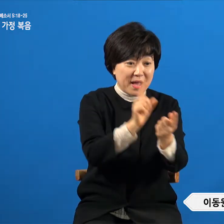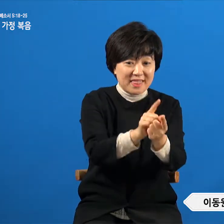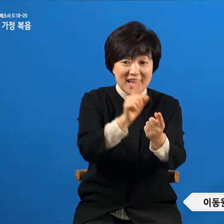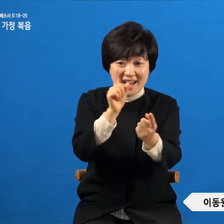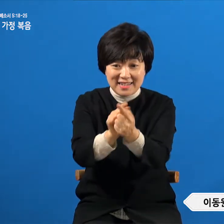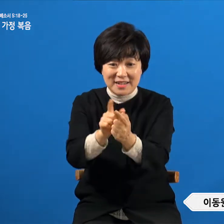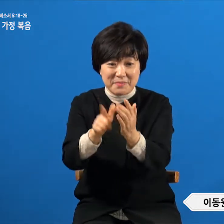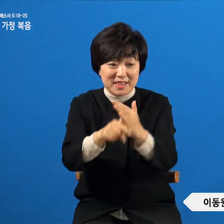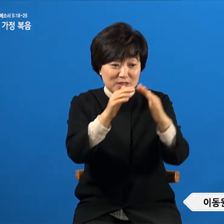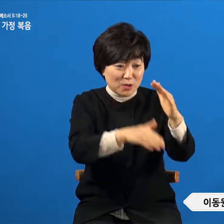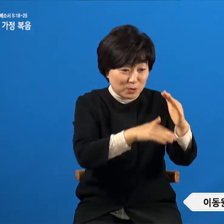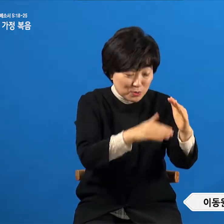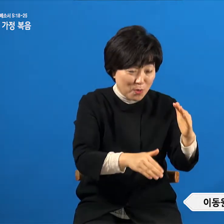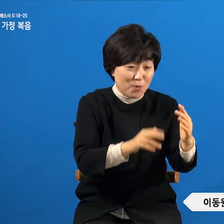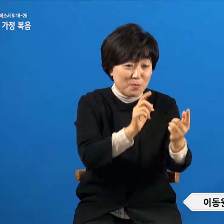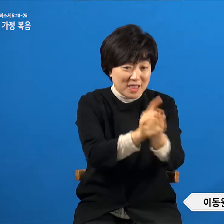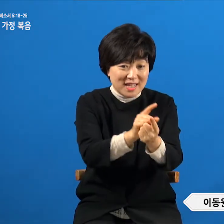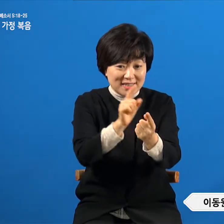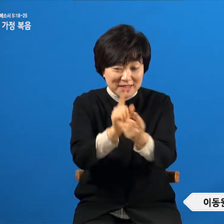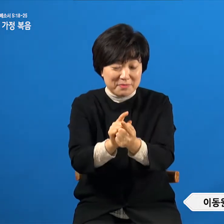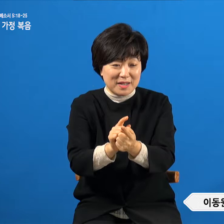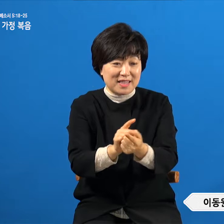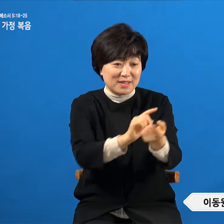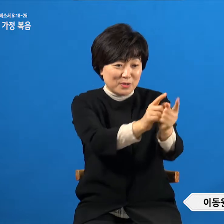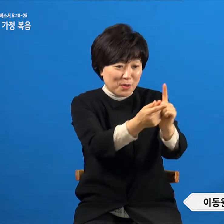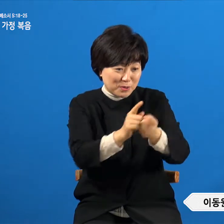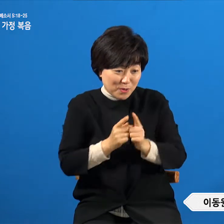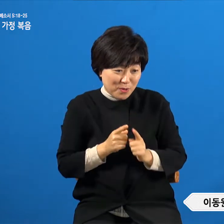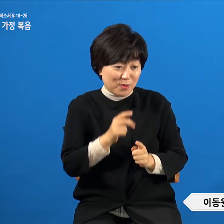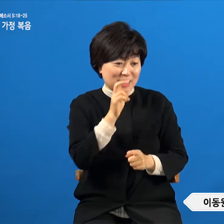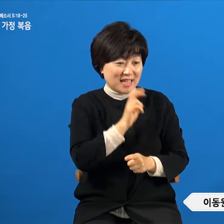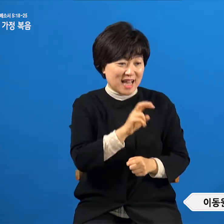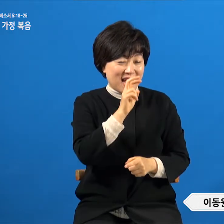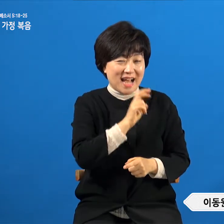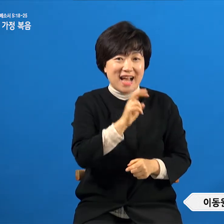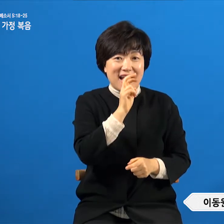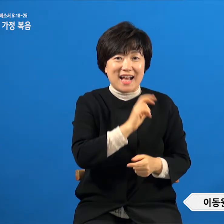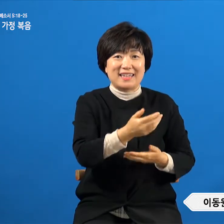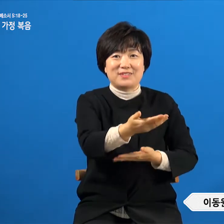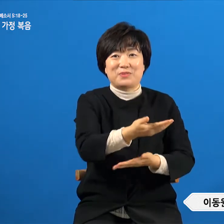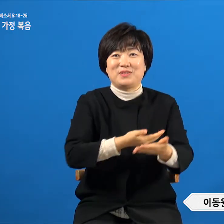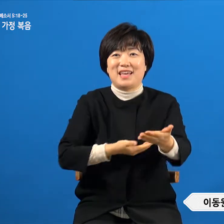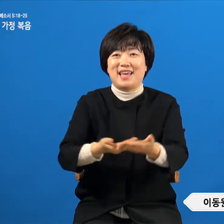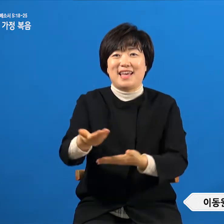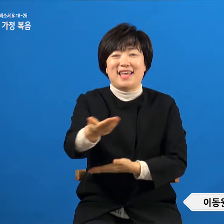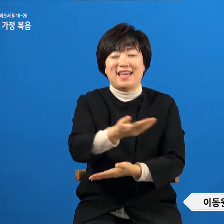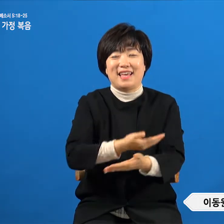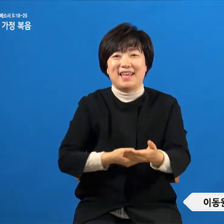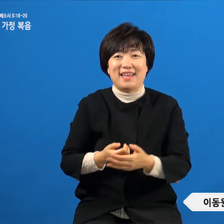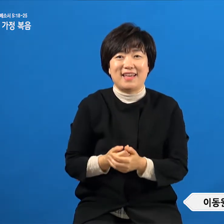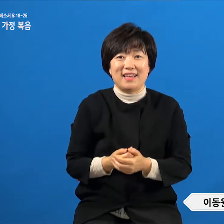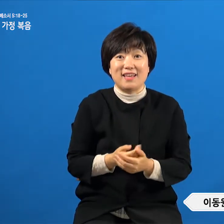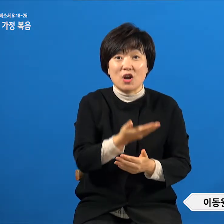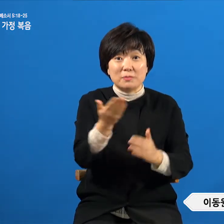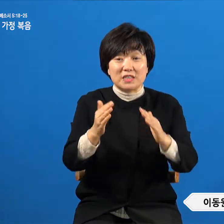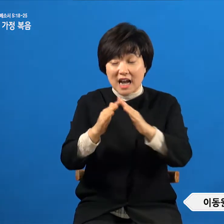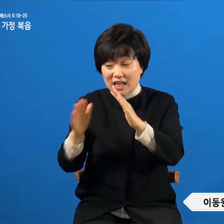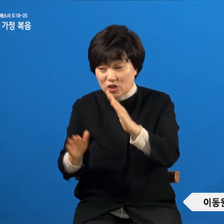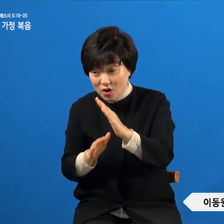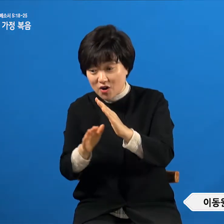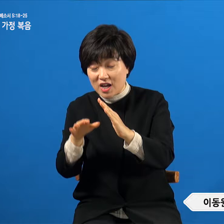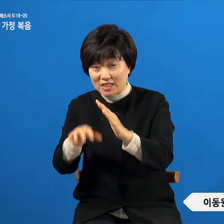만날 때마다 성도들이 피차의 찬양으로 교제할 줄 알아야 한다고. 여러분, 그런데 우리